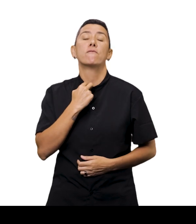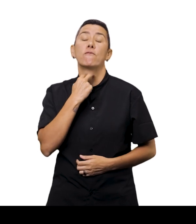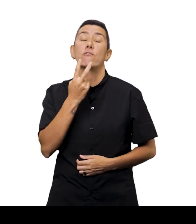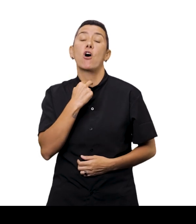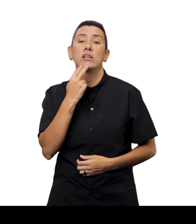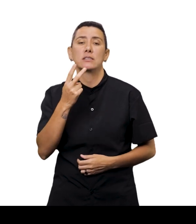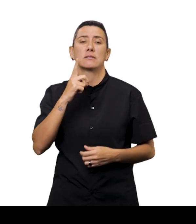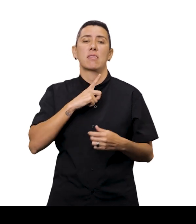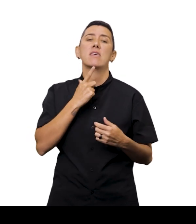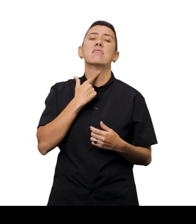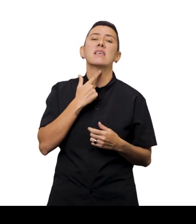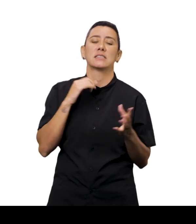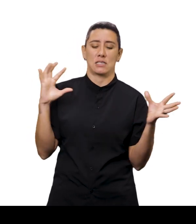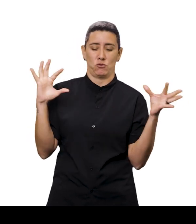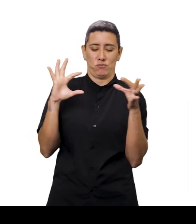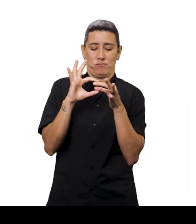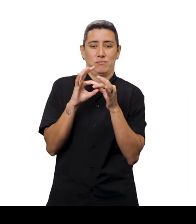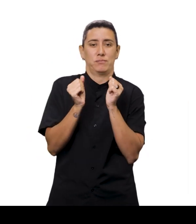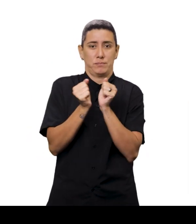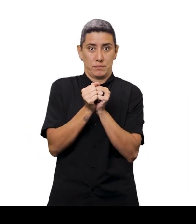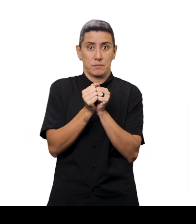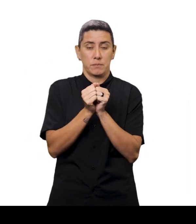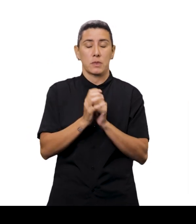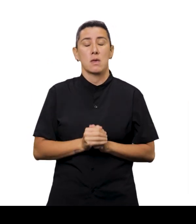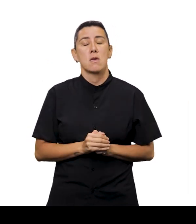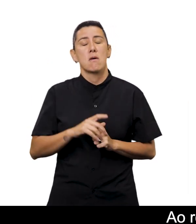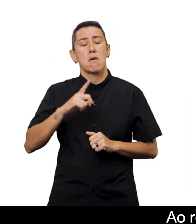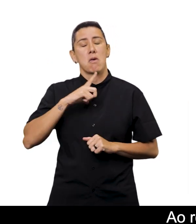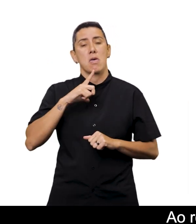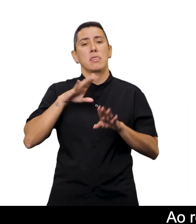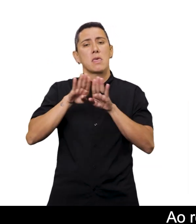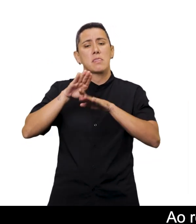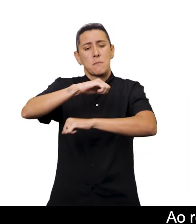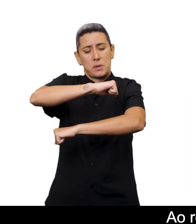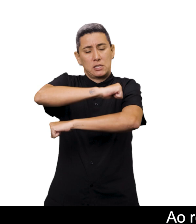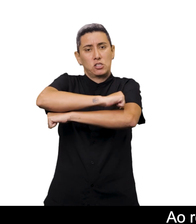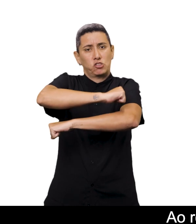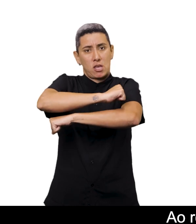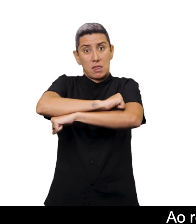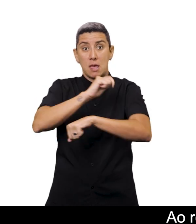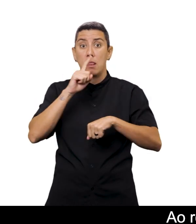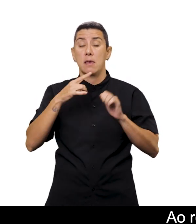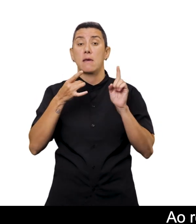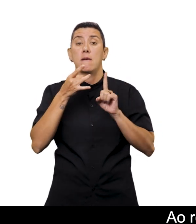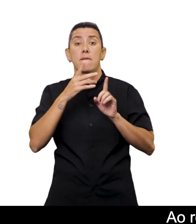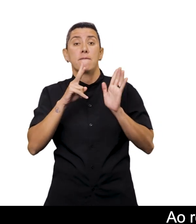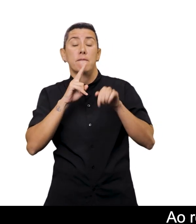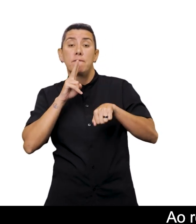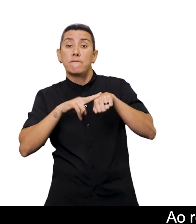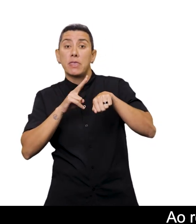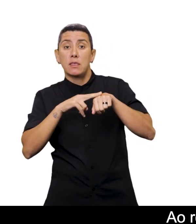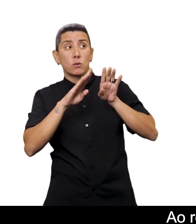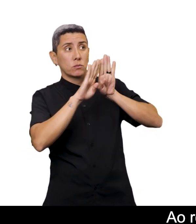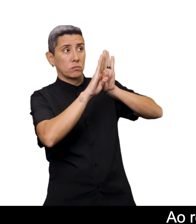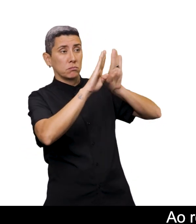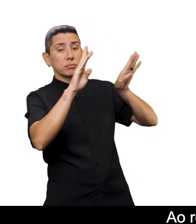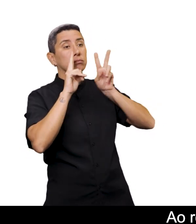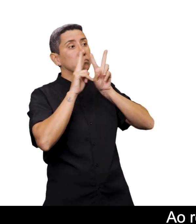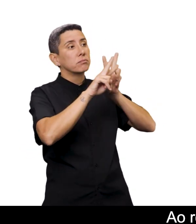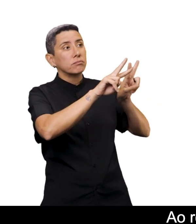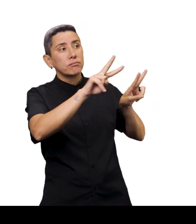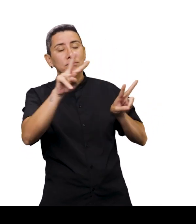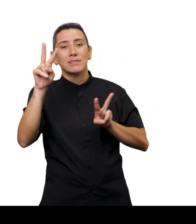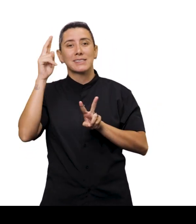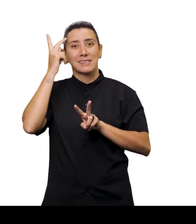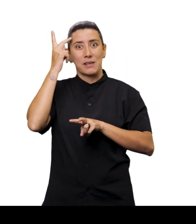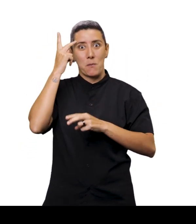em português, Voz aos movimentos do desejo. Ao redor do espaço expositivo estão as janelas de vidro do